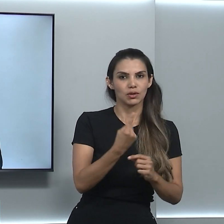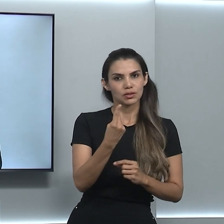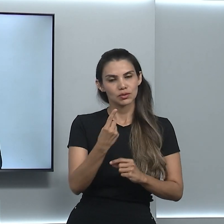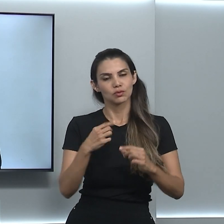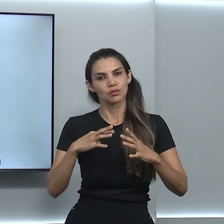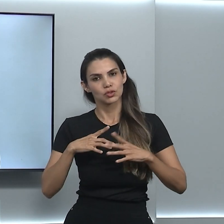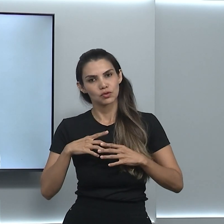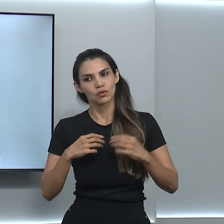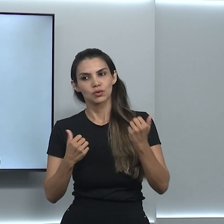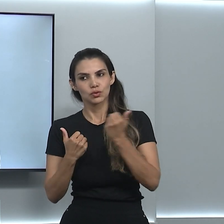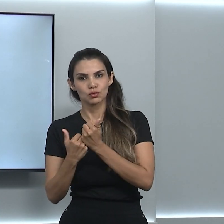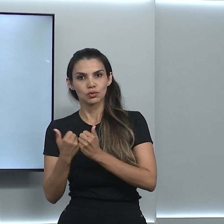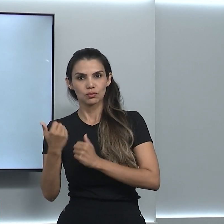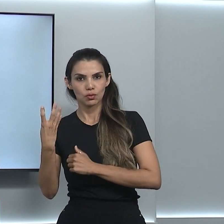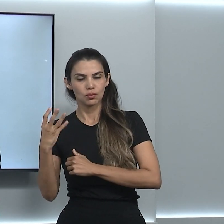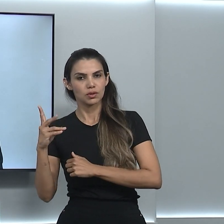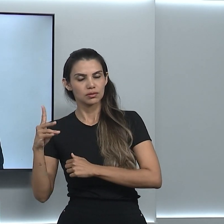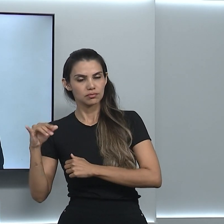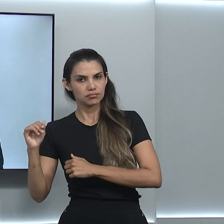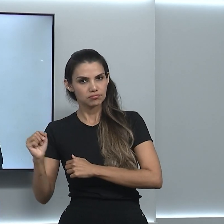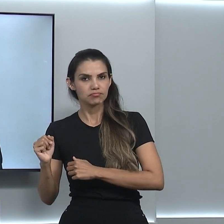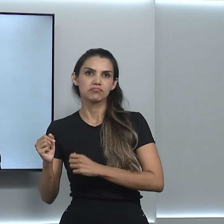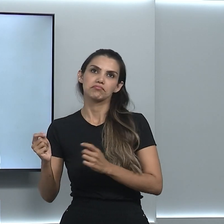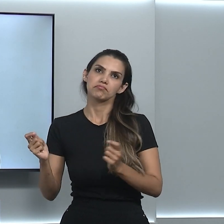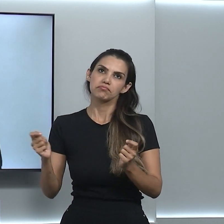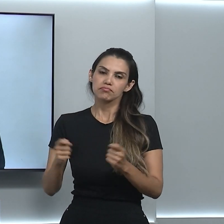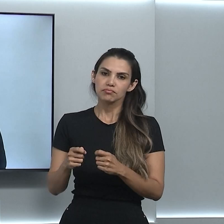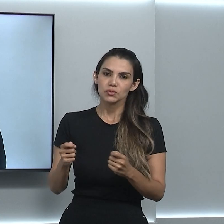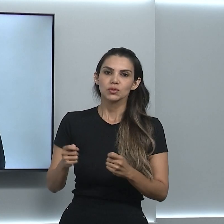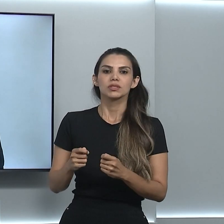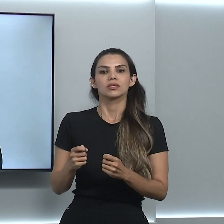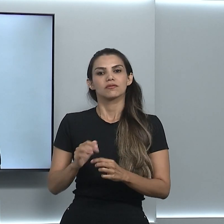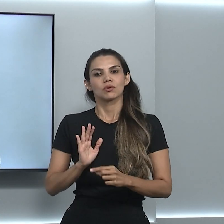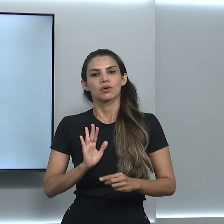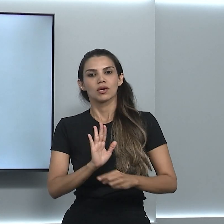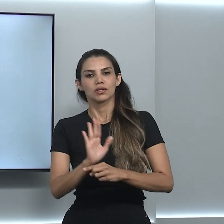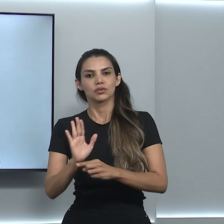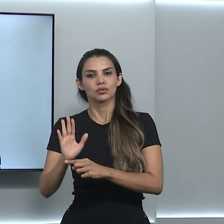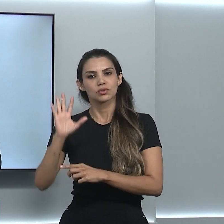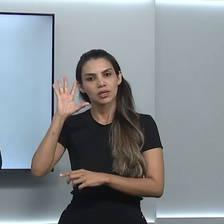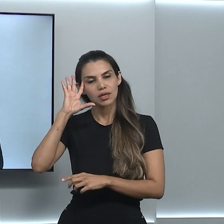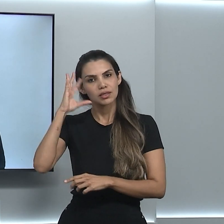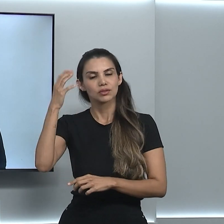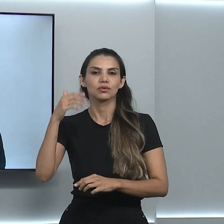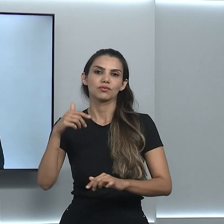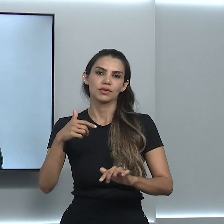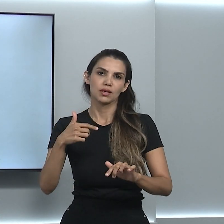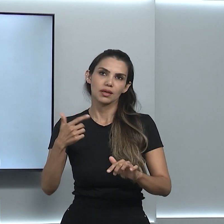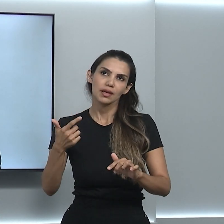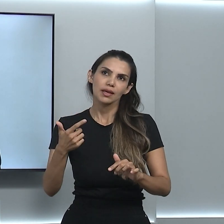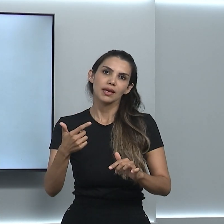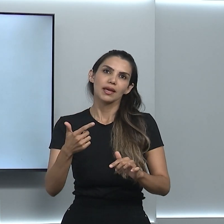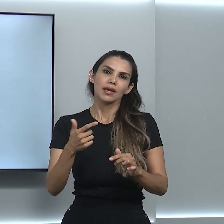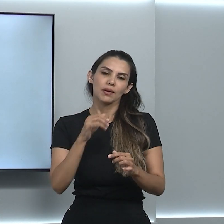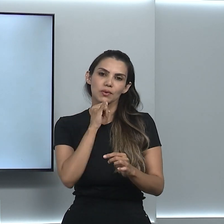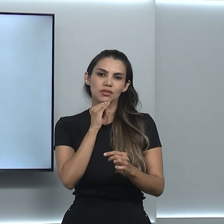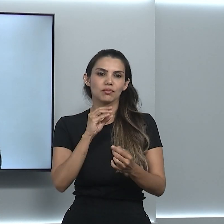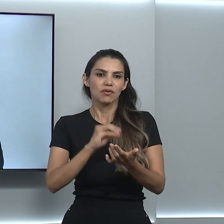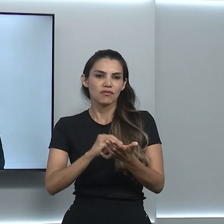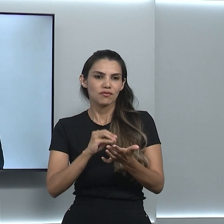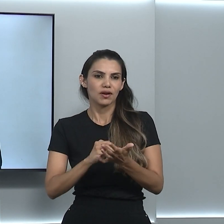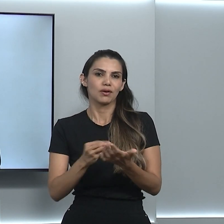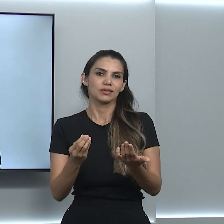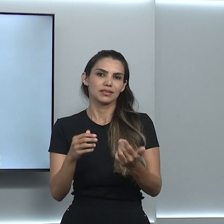dias de trabalho ao longo da semana, ele pode ser um elemento que ajuda a resolver o problema do desemprego. Exatamente pelo que eu disse